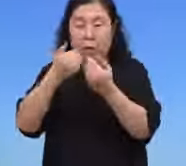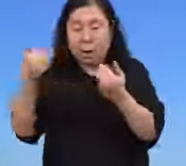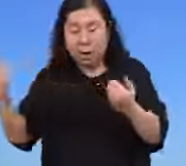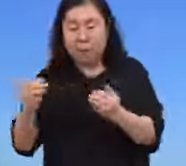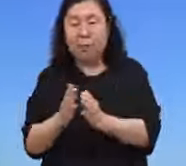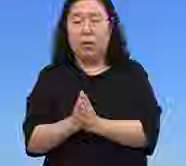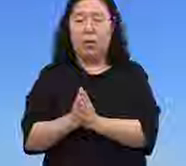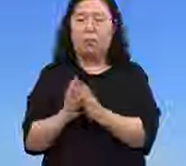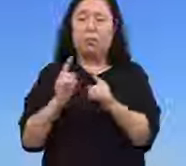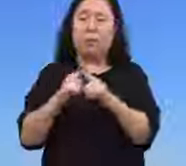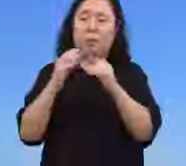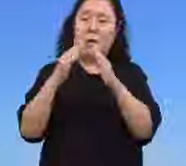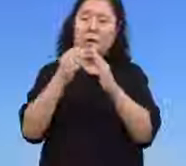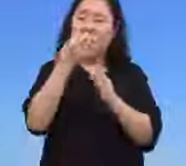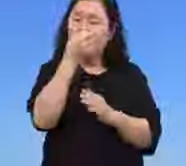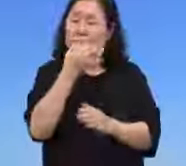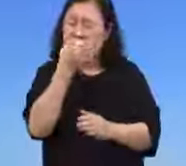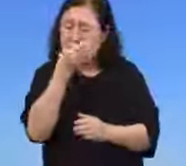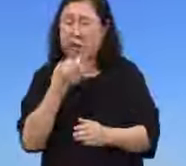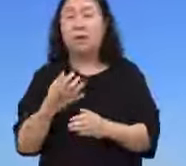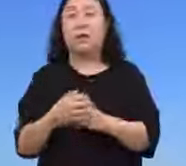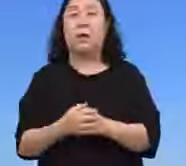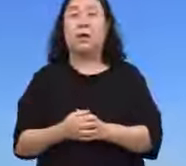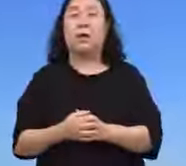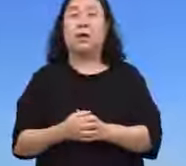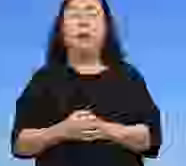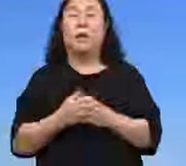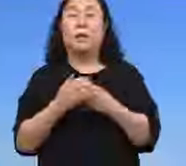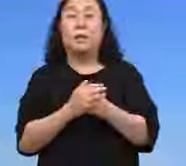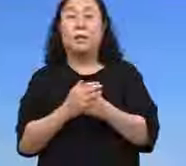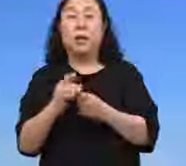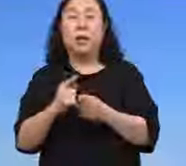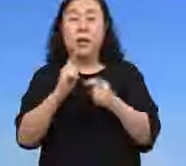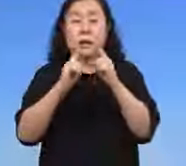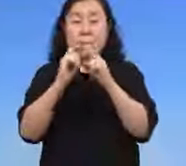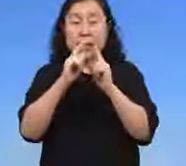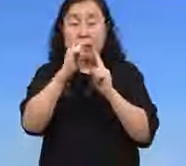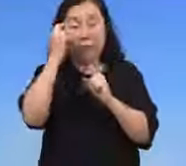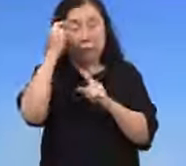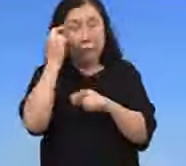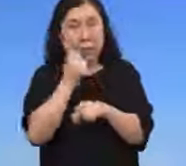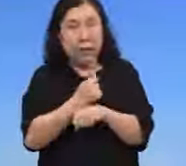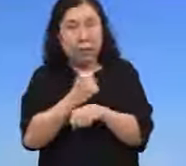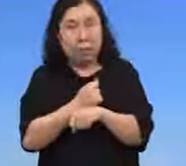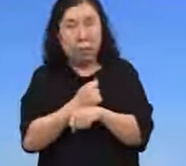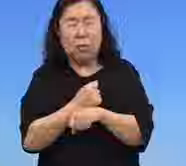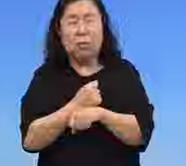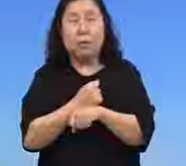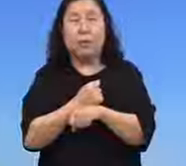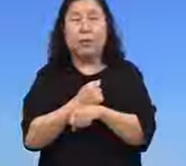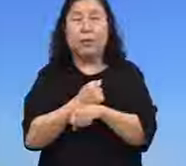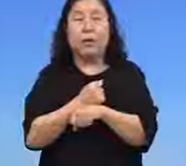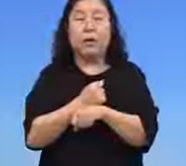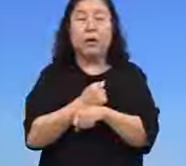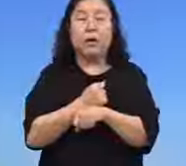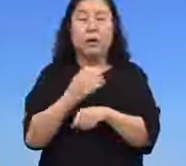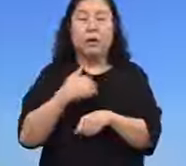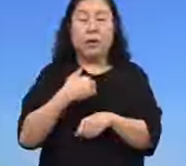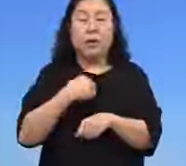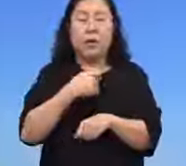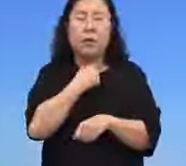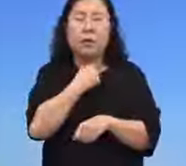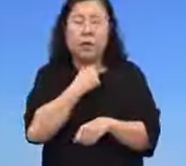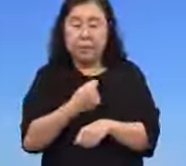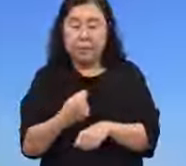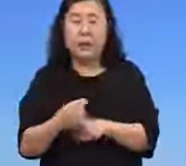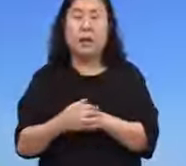거릴 정도로 낙심이 되는 거 아닙니까? 오늘 저는 이 말씀을 묵상하면서 진심으로 기도하고 또